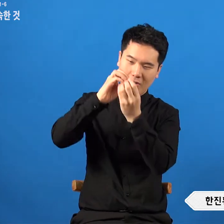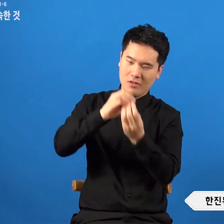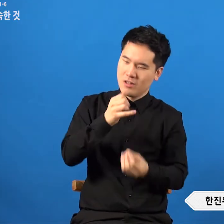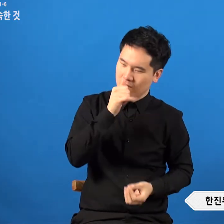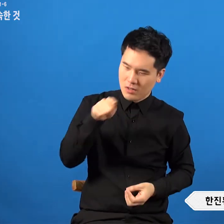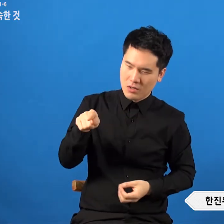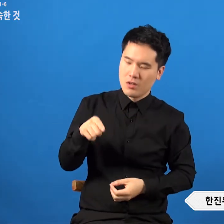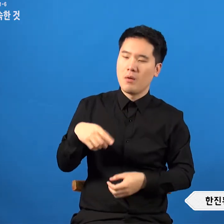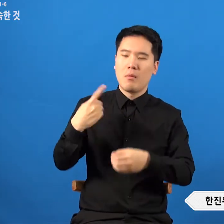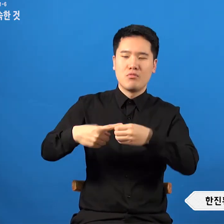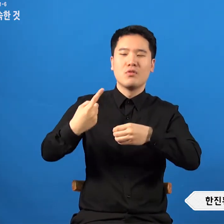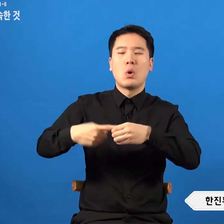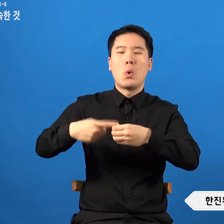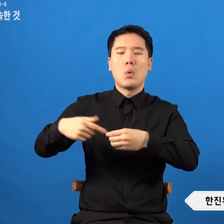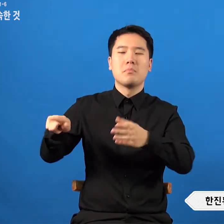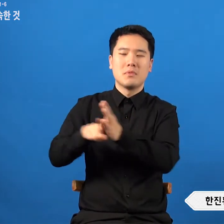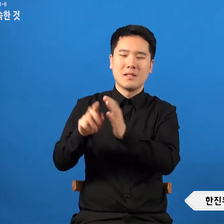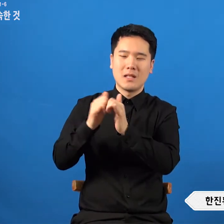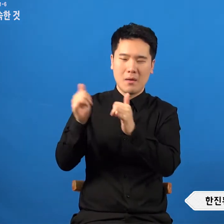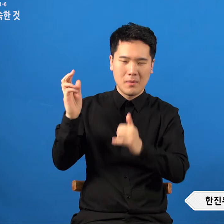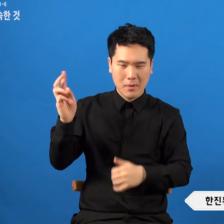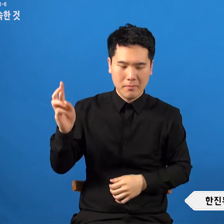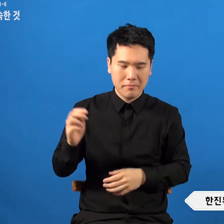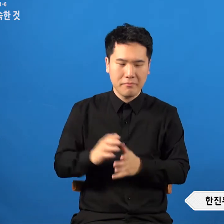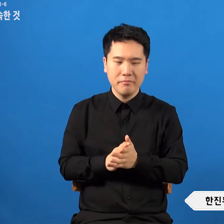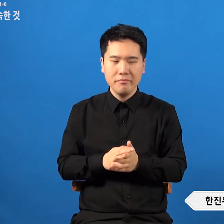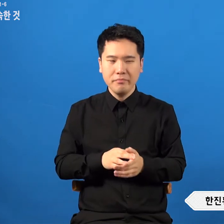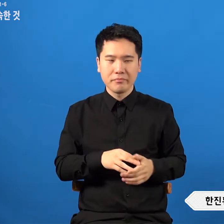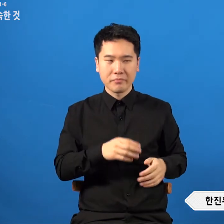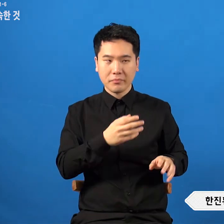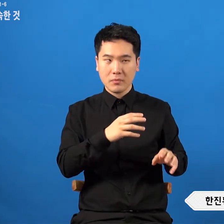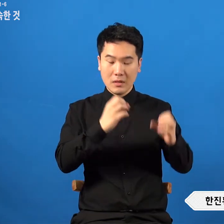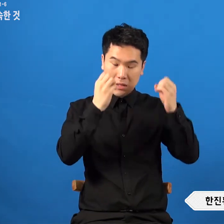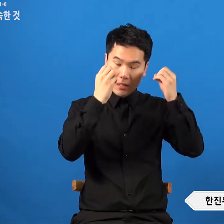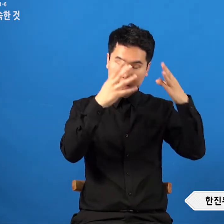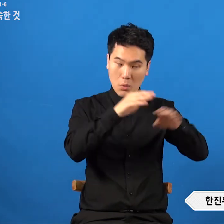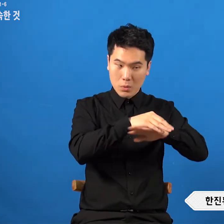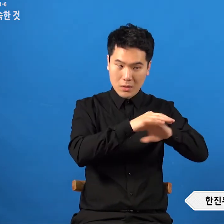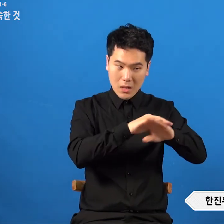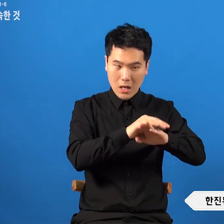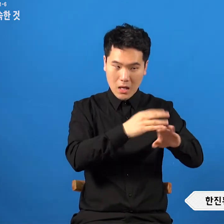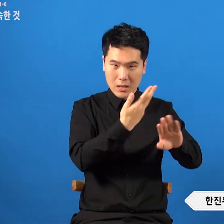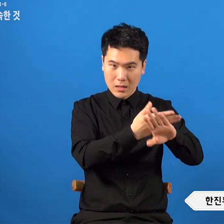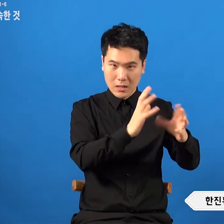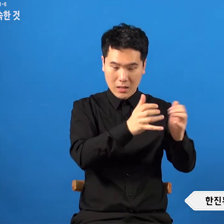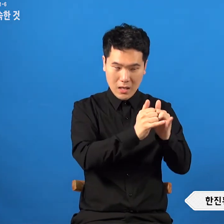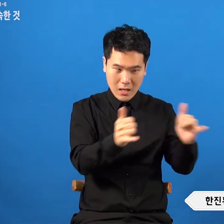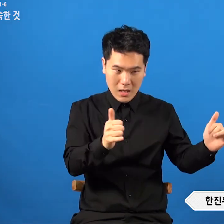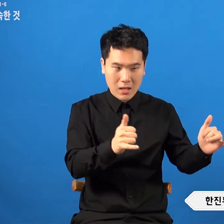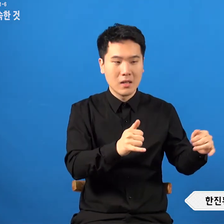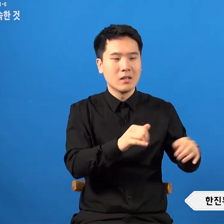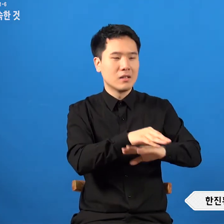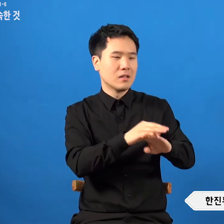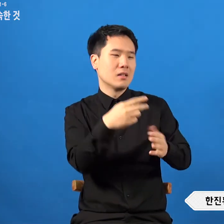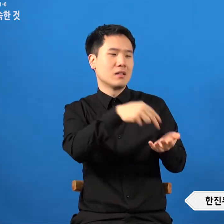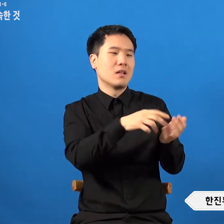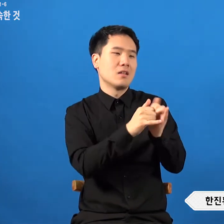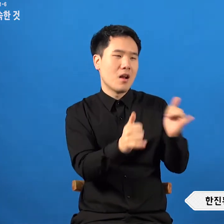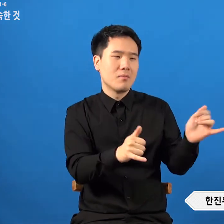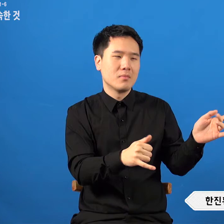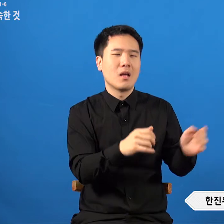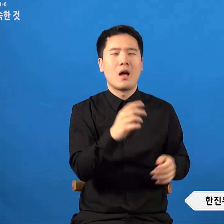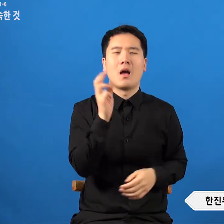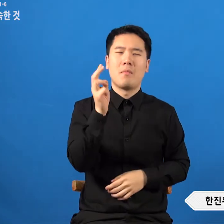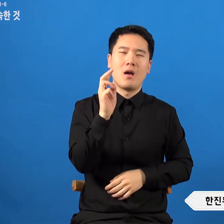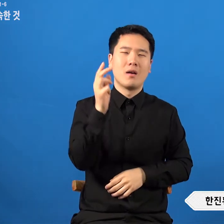불교 신자고, 그리고 외제차 타는 사람은 요즘 밖에서 새로 들어왔으니까 이슬람 신자고,